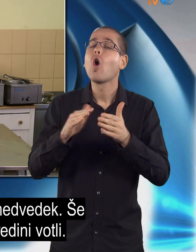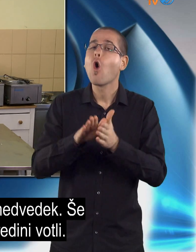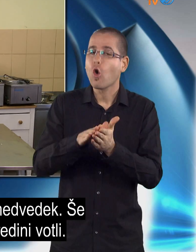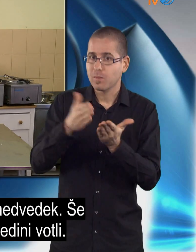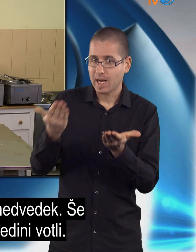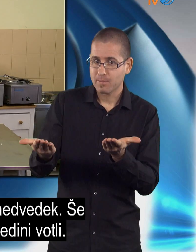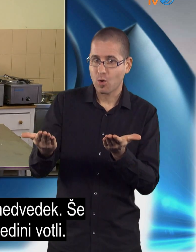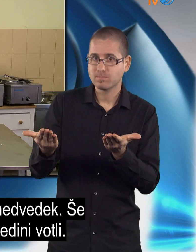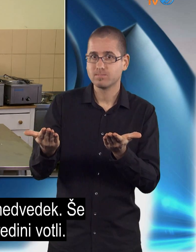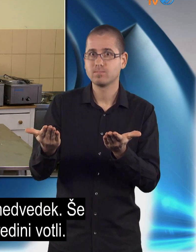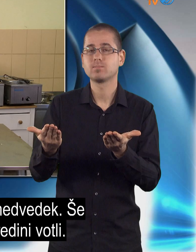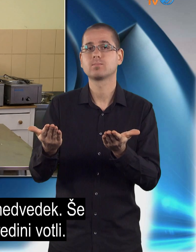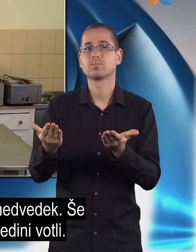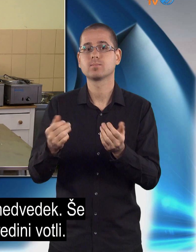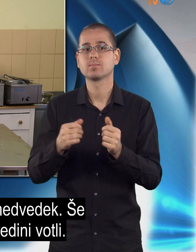razpremo